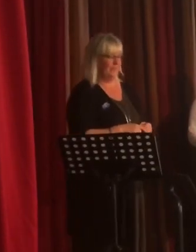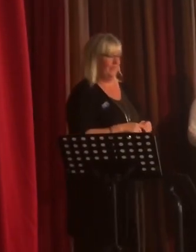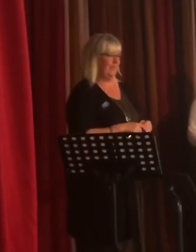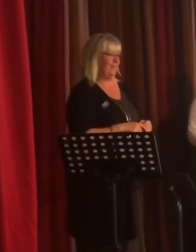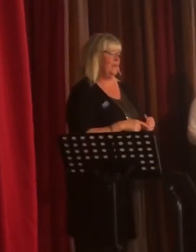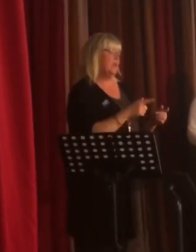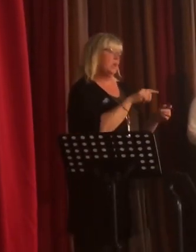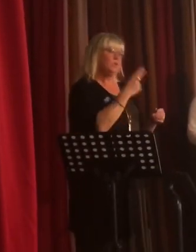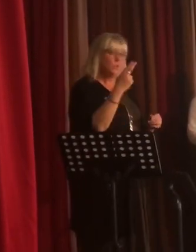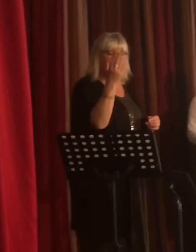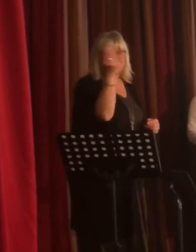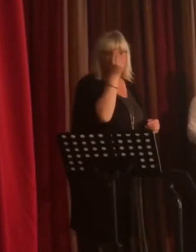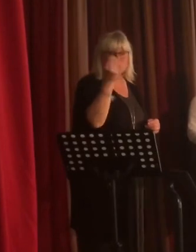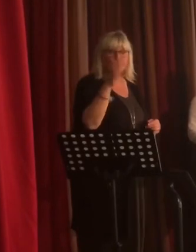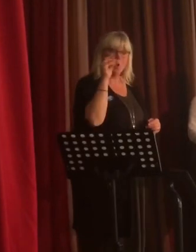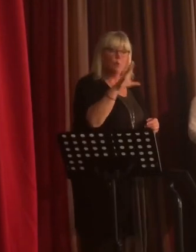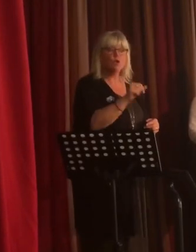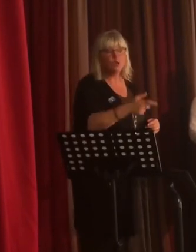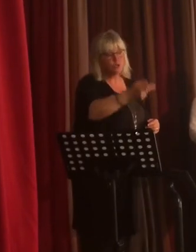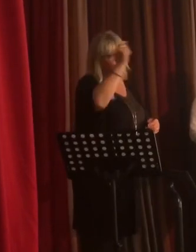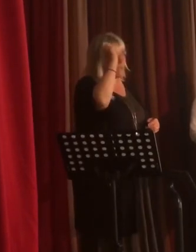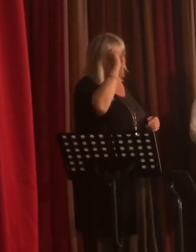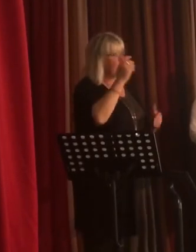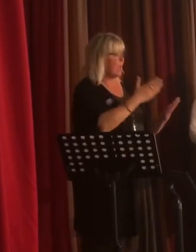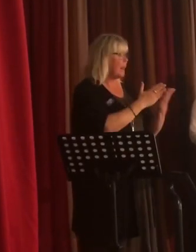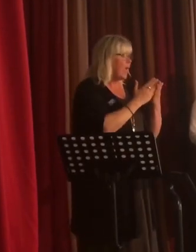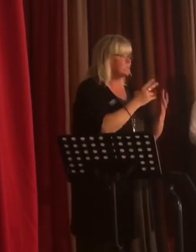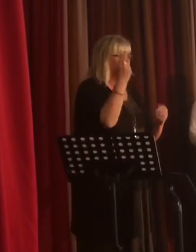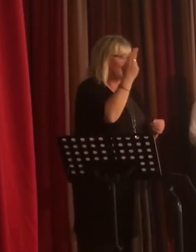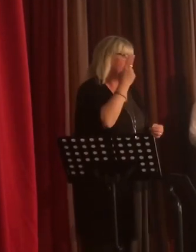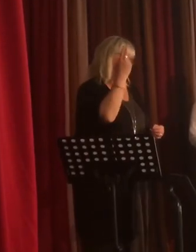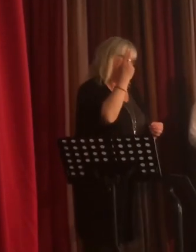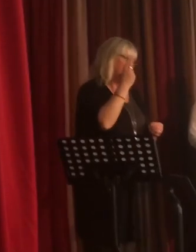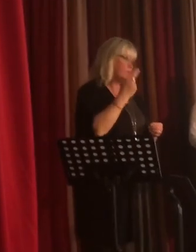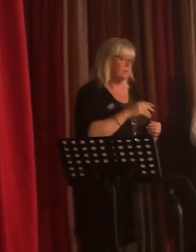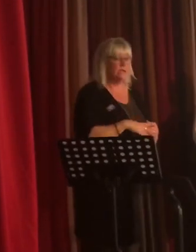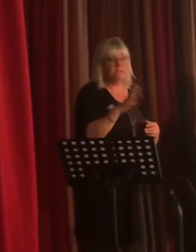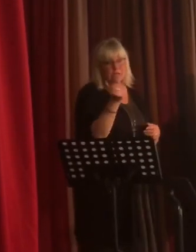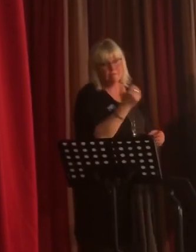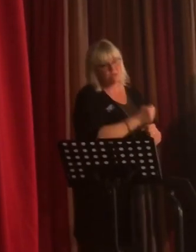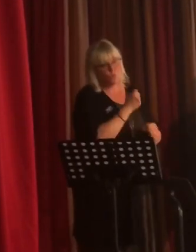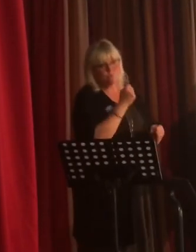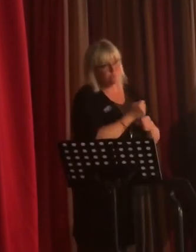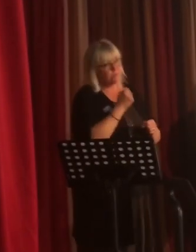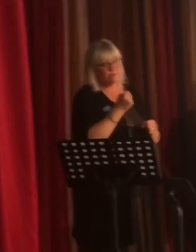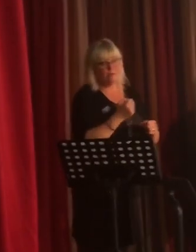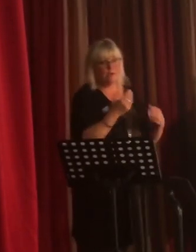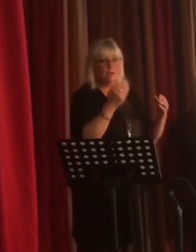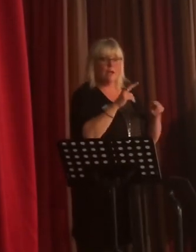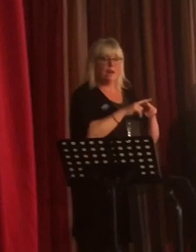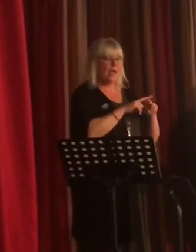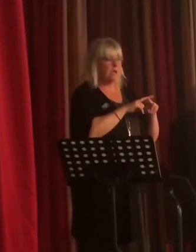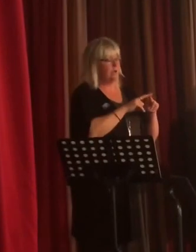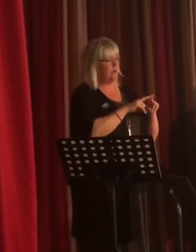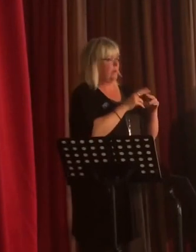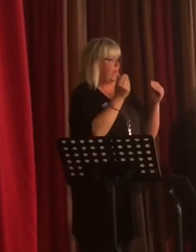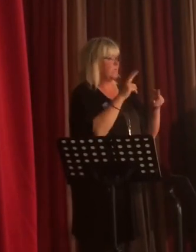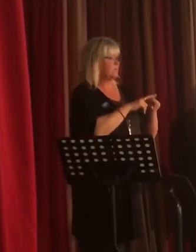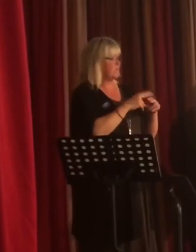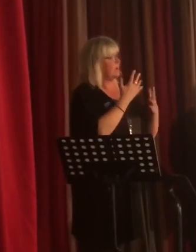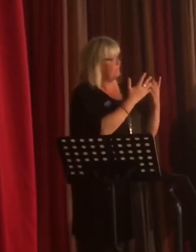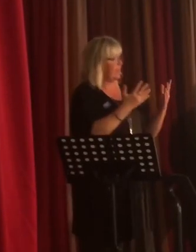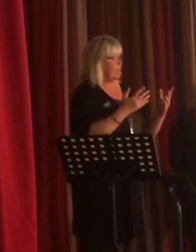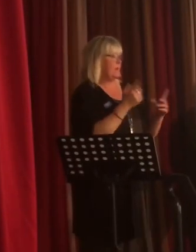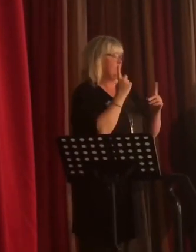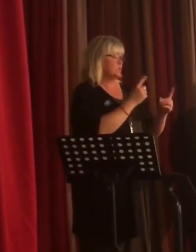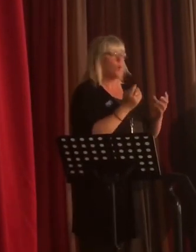Vi drömmer nu om att ta studenter, att läsa på universitetet, att skaffa jobb, att lära känna fler människor och att bilda